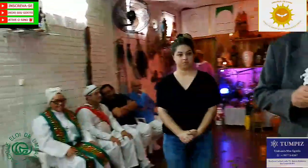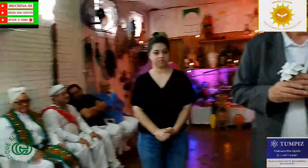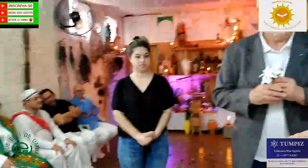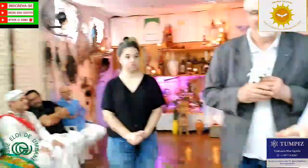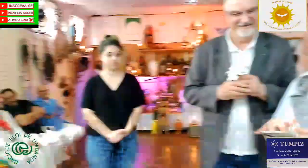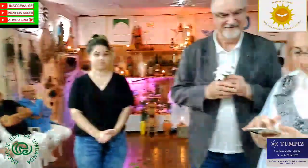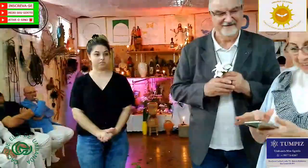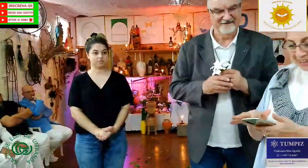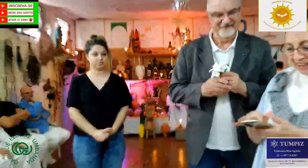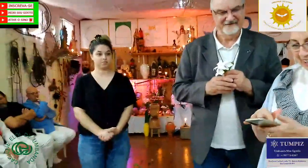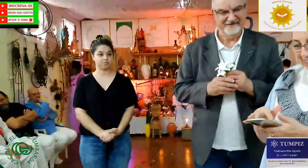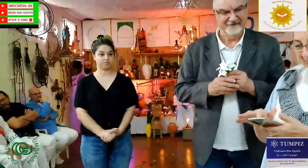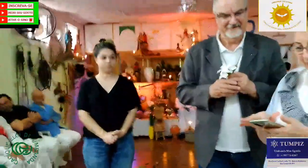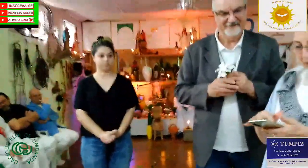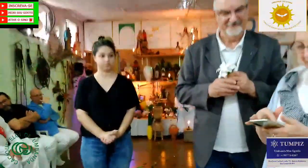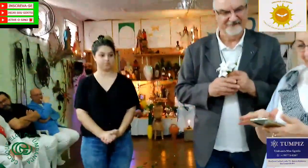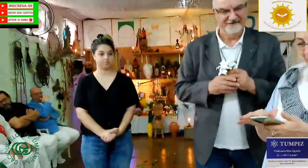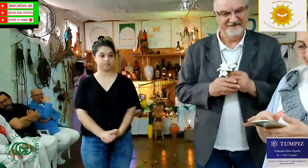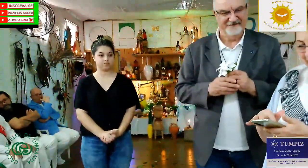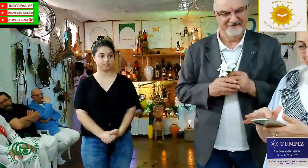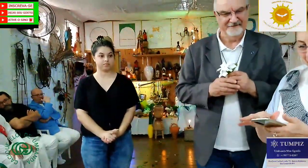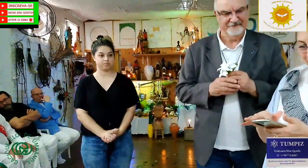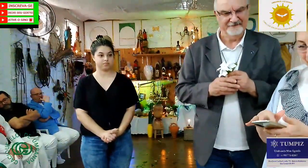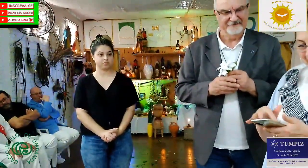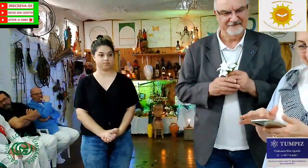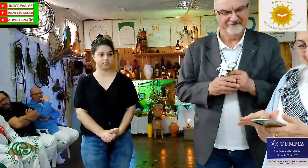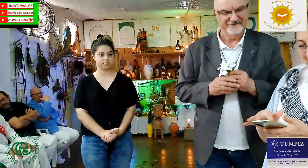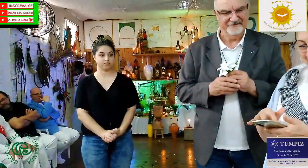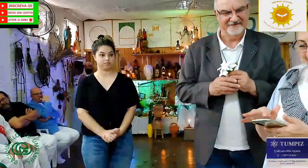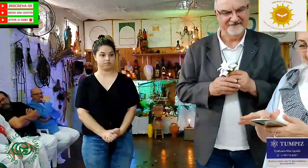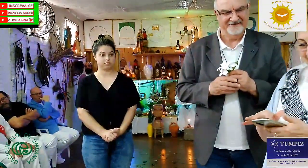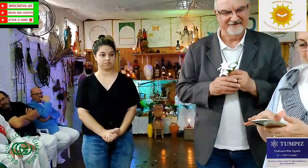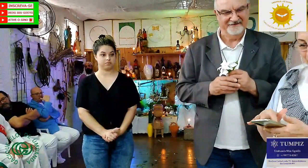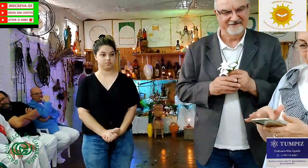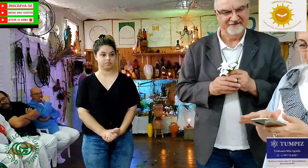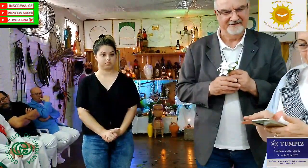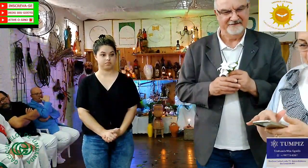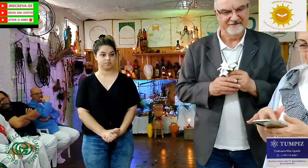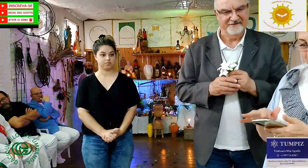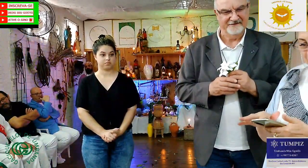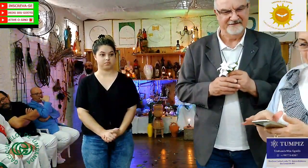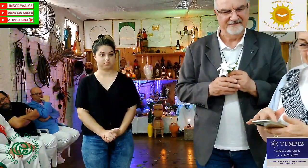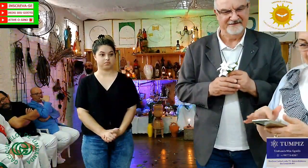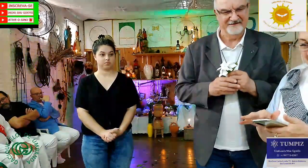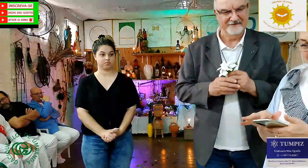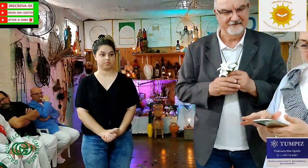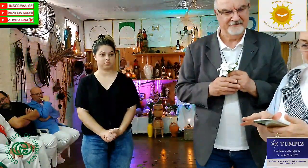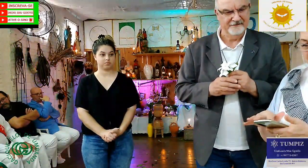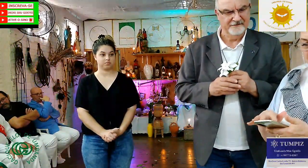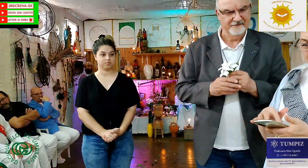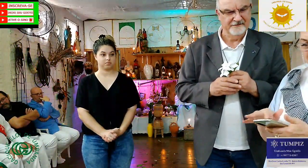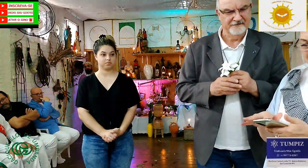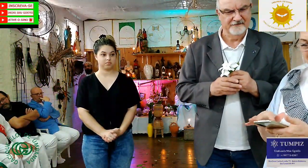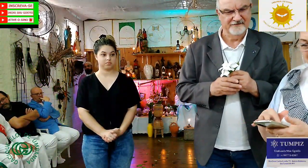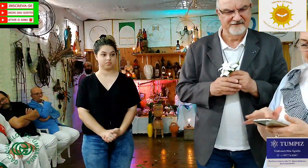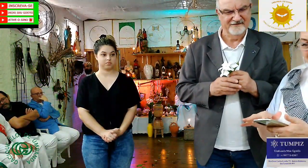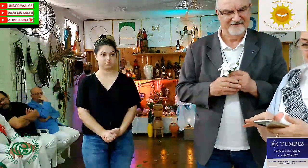senhor essa lembrança maravilhosa, né? Porque o senhor trouxe essa